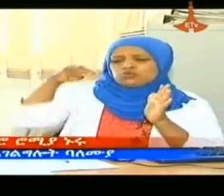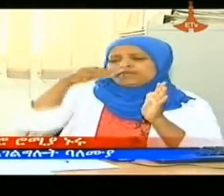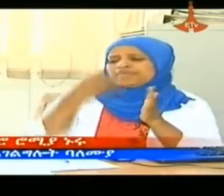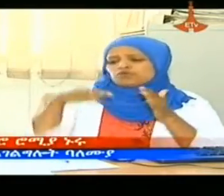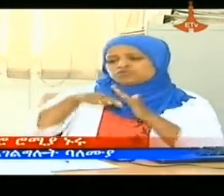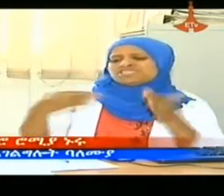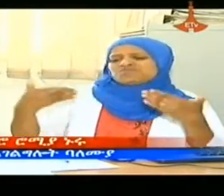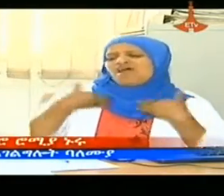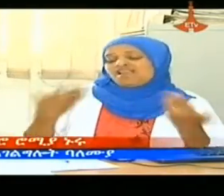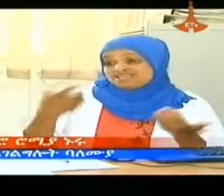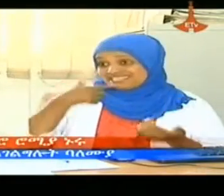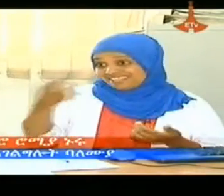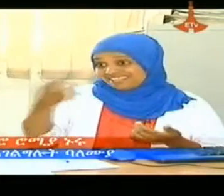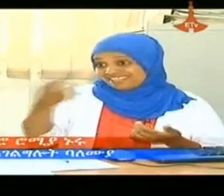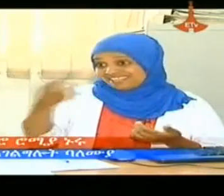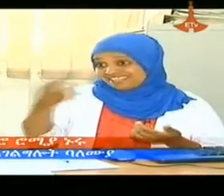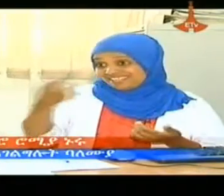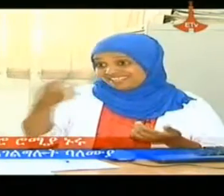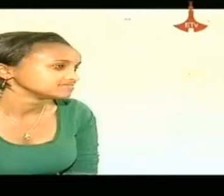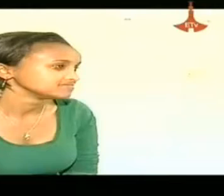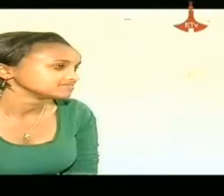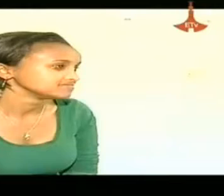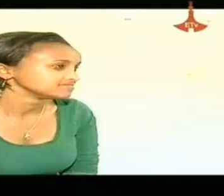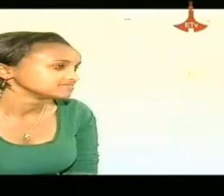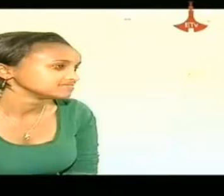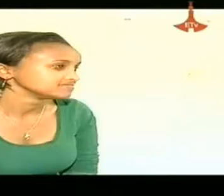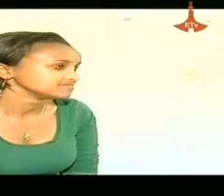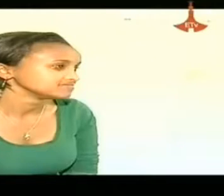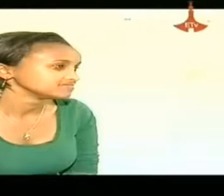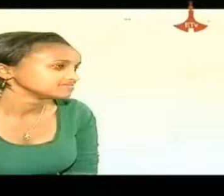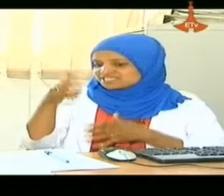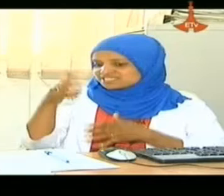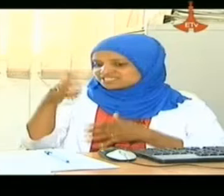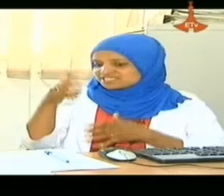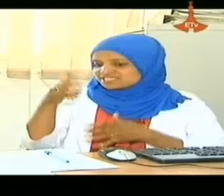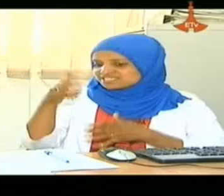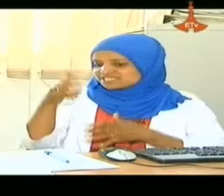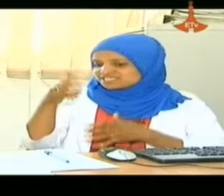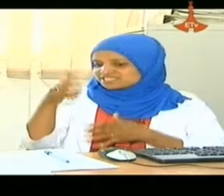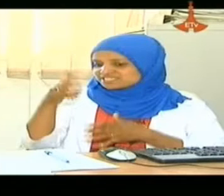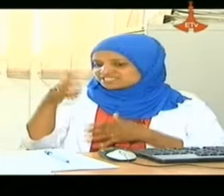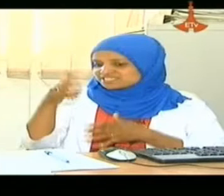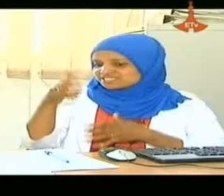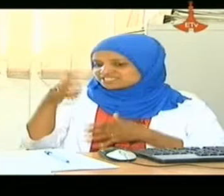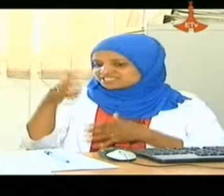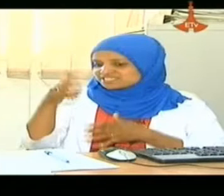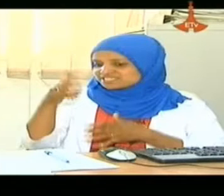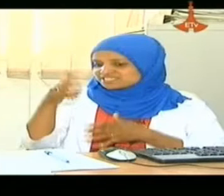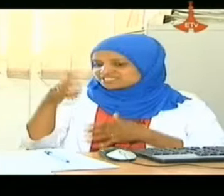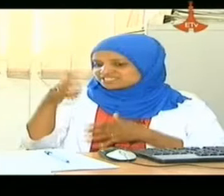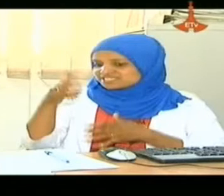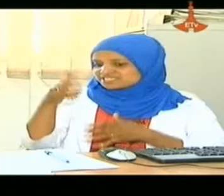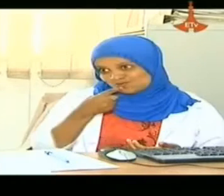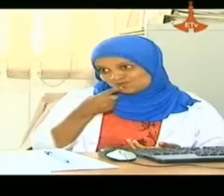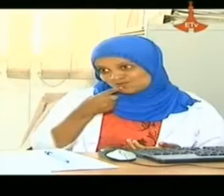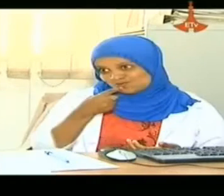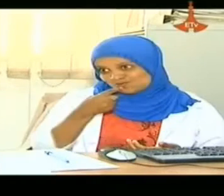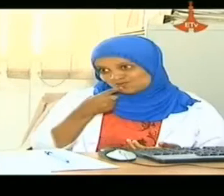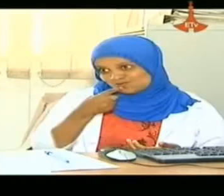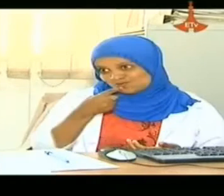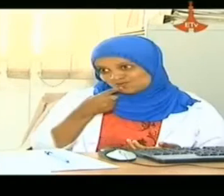ጋር የመግባባት ችግር እንደነበረበትና በደሙ ቫይረሱ እንዳለ በጽሑፍ ሲናገረው ትቶ መውጣቱን ነገረኝ። አሁን